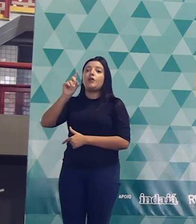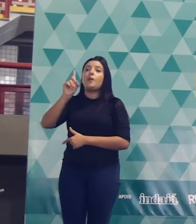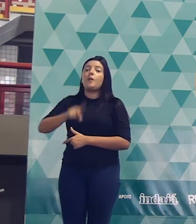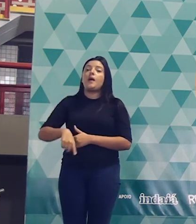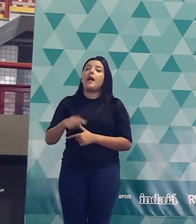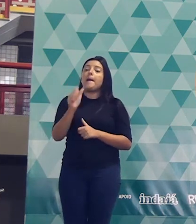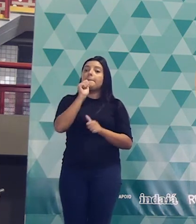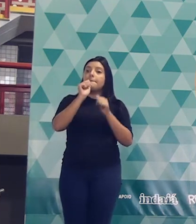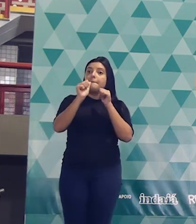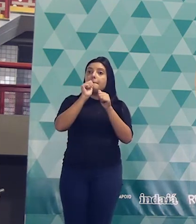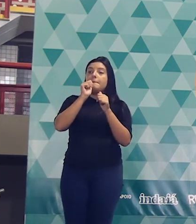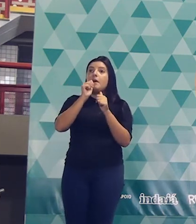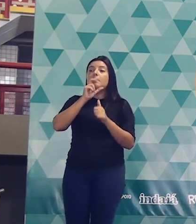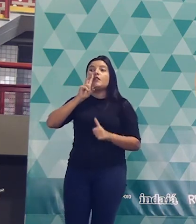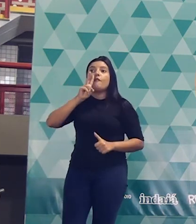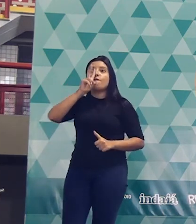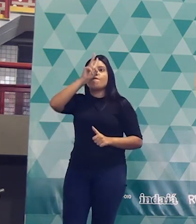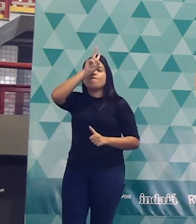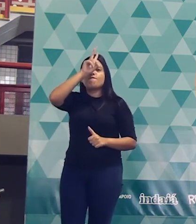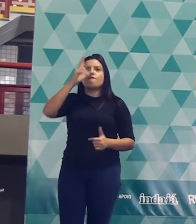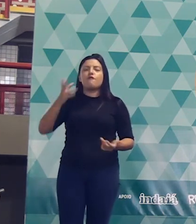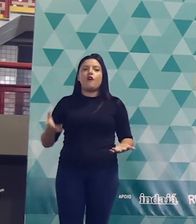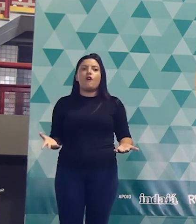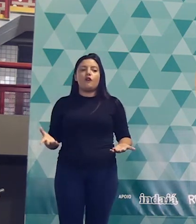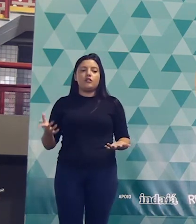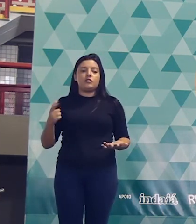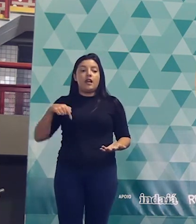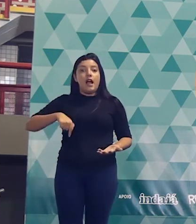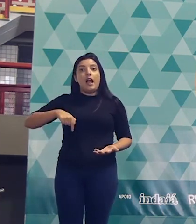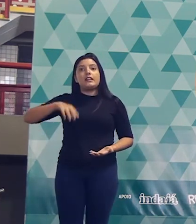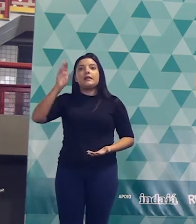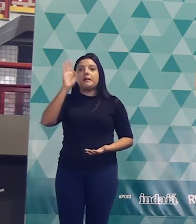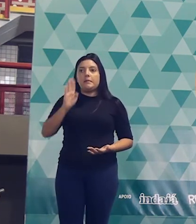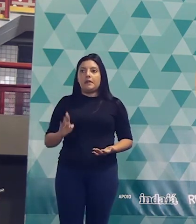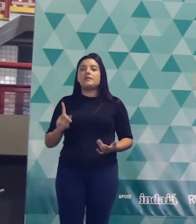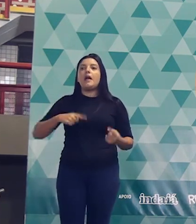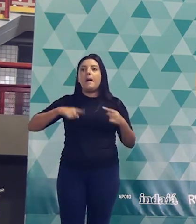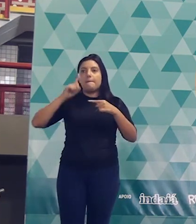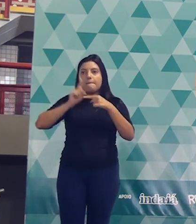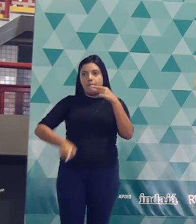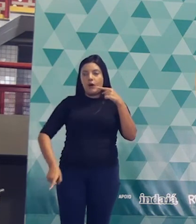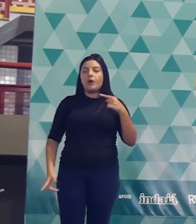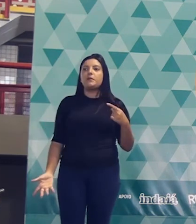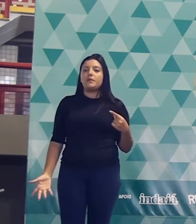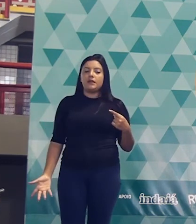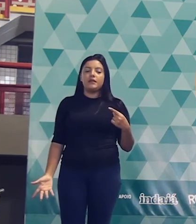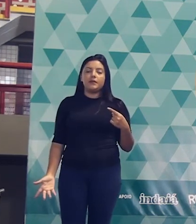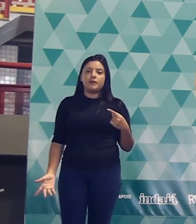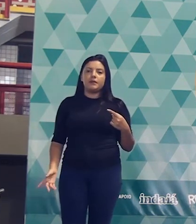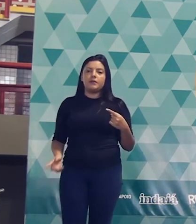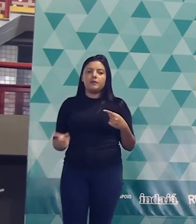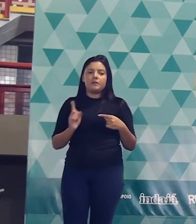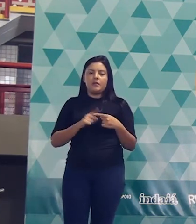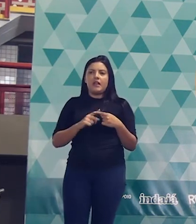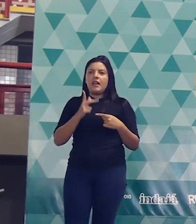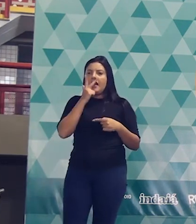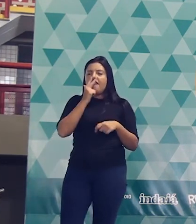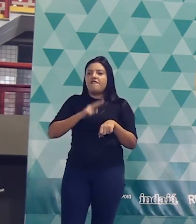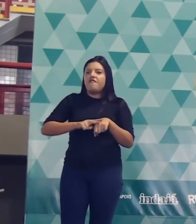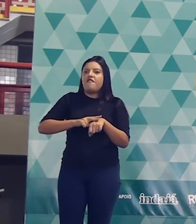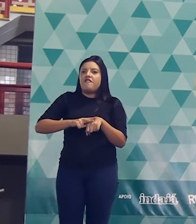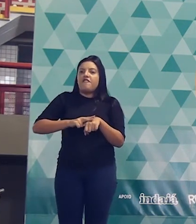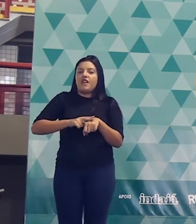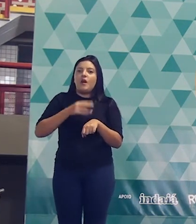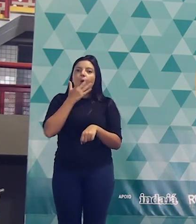teor alcoólico é muito forte. Até onde eu sei, no Brasil é proibido. Absinto. Bebida meio verde, né? Meio